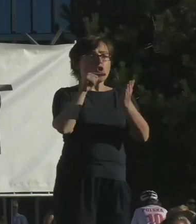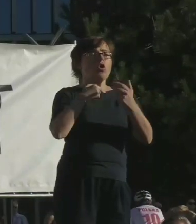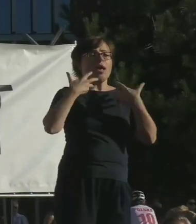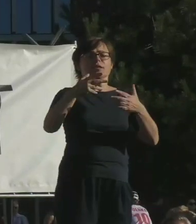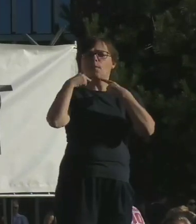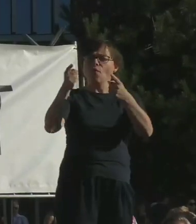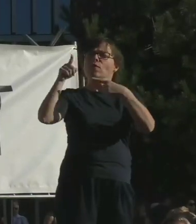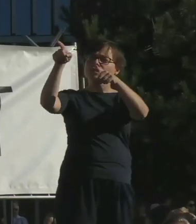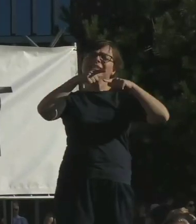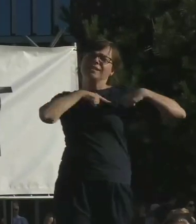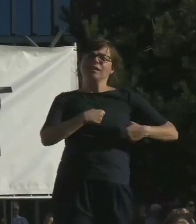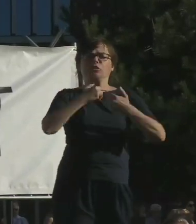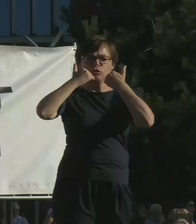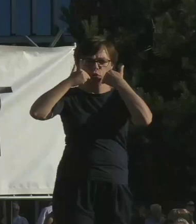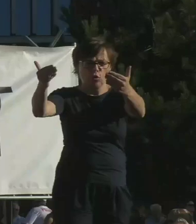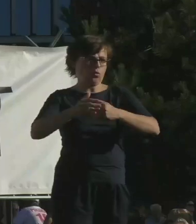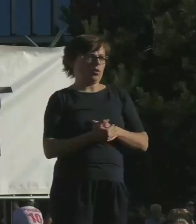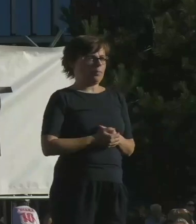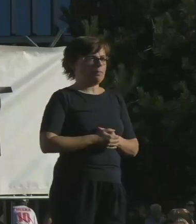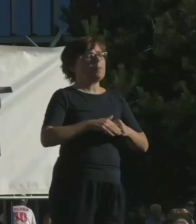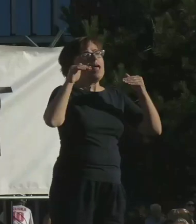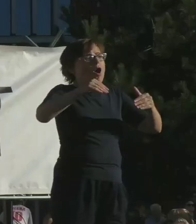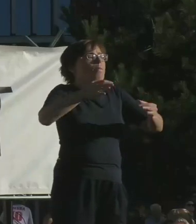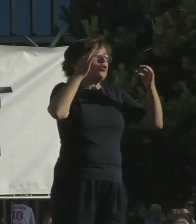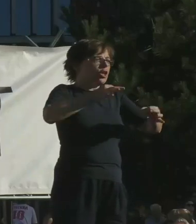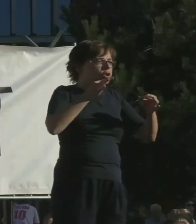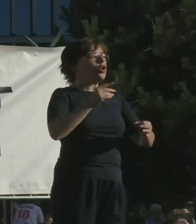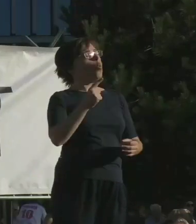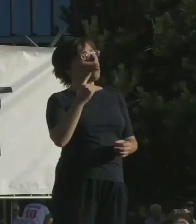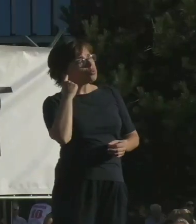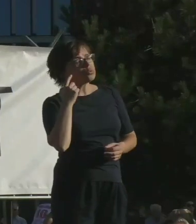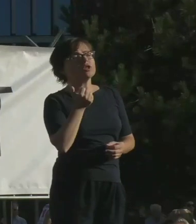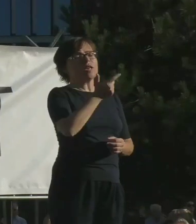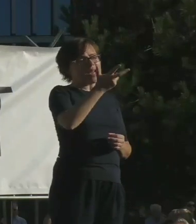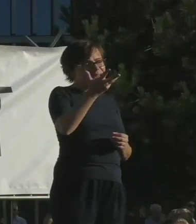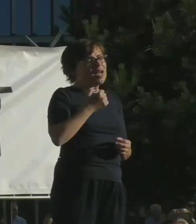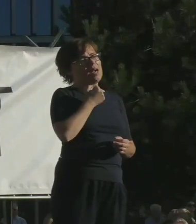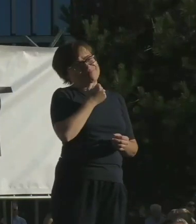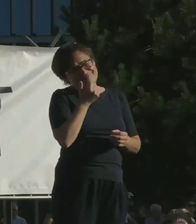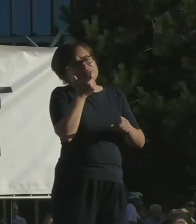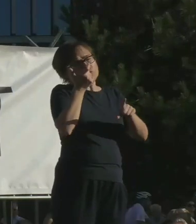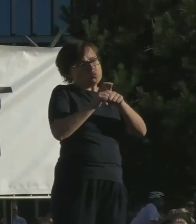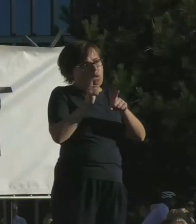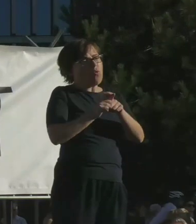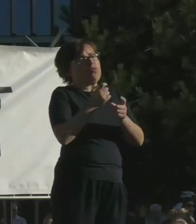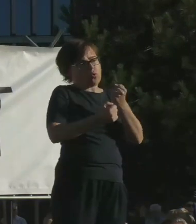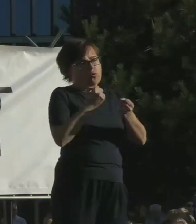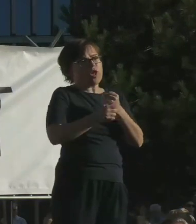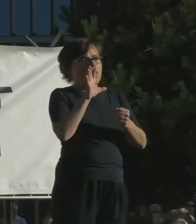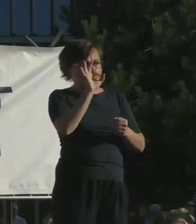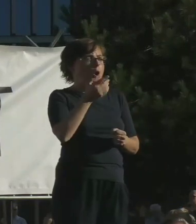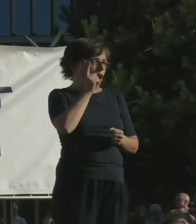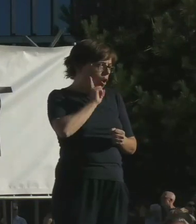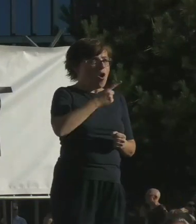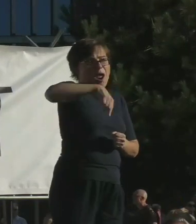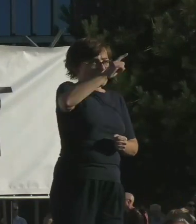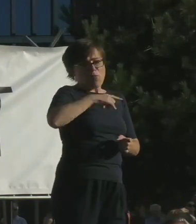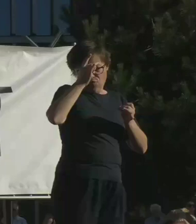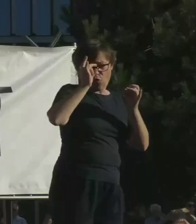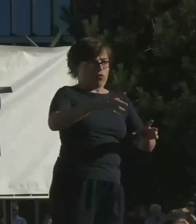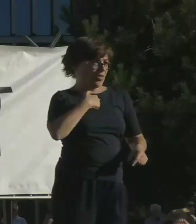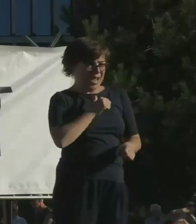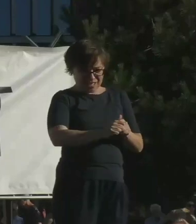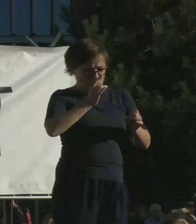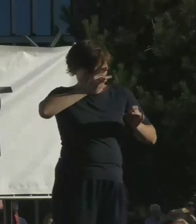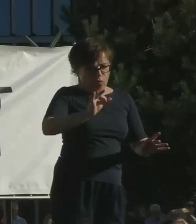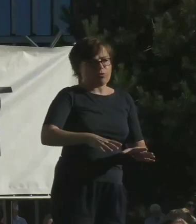dziękuję. I może być tak, że usłyszycie dzisiaj parę gorzkich słów, bo jesteśmy naprawdę wkurwione. Ja jestem na maksa wkurwiona.